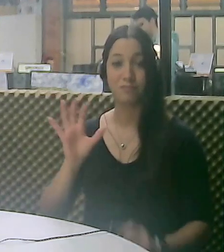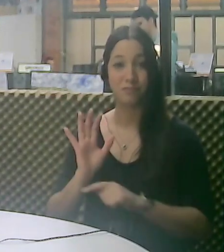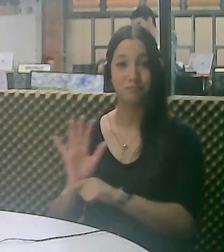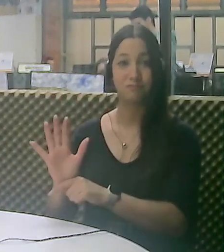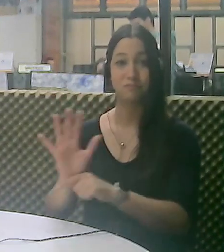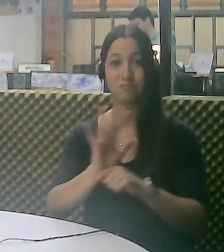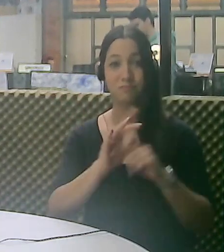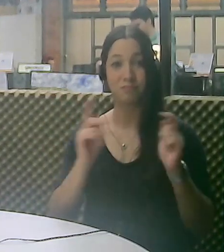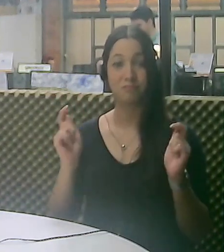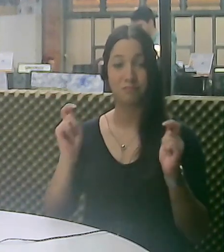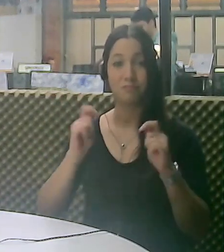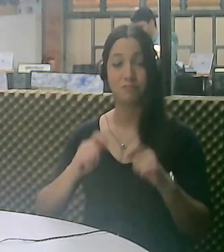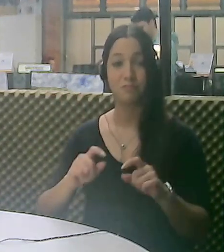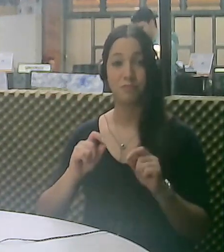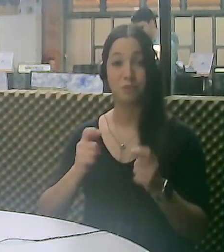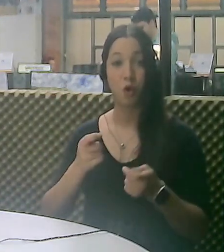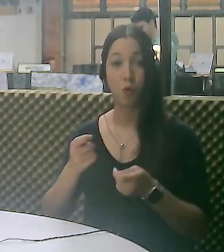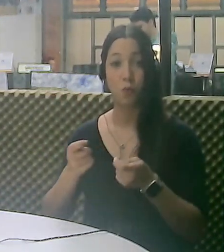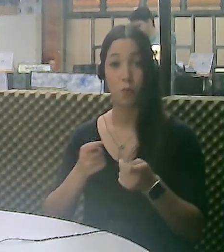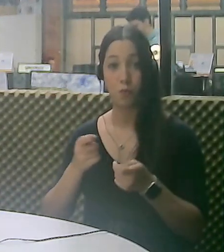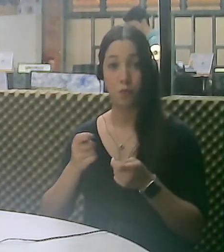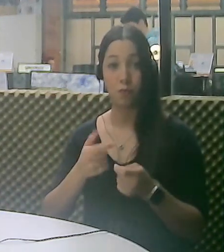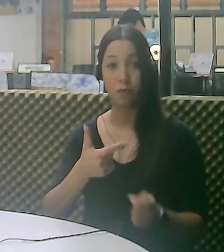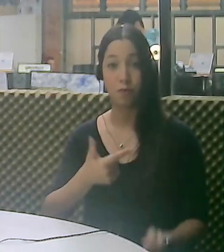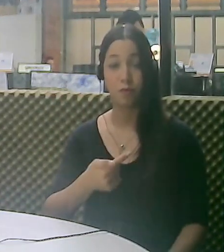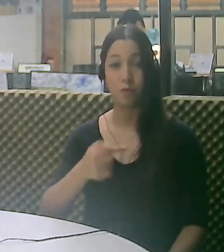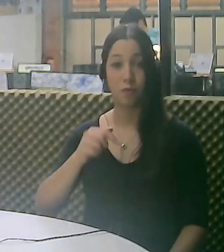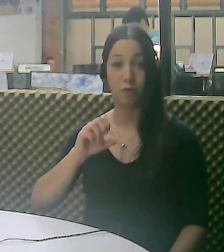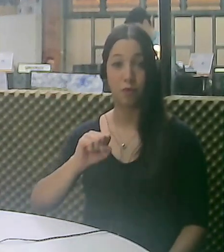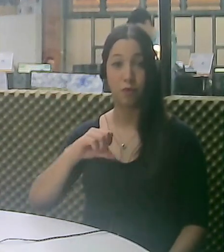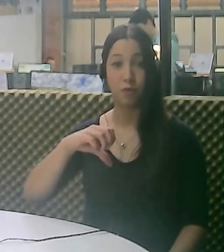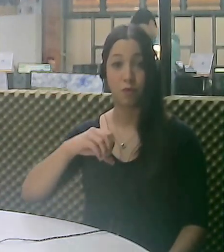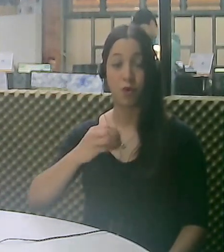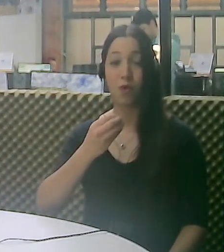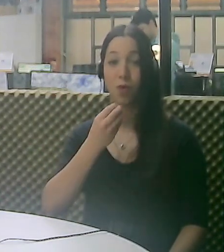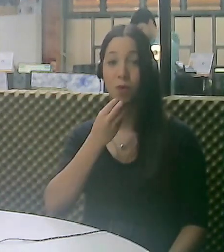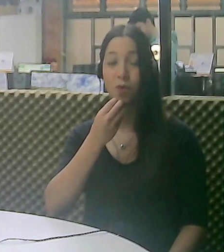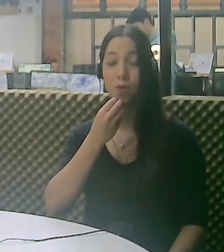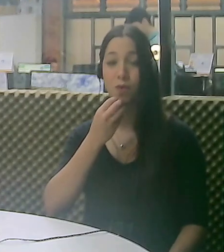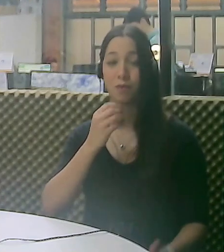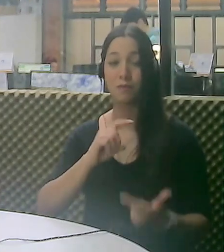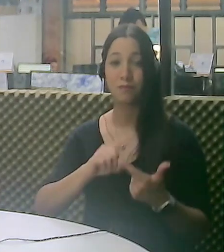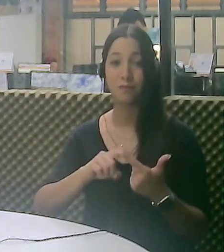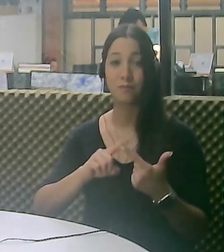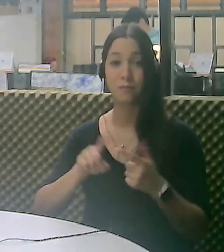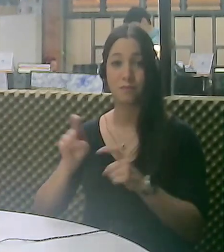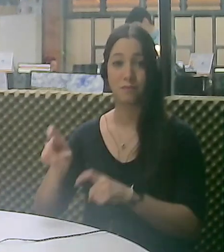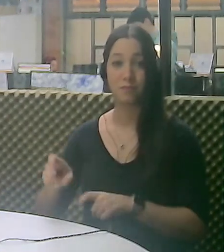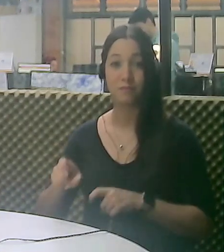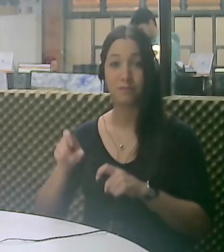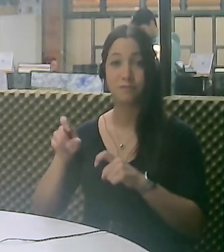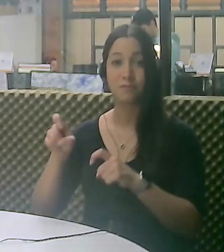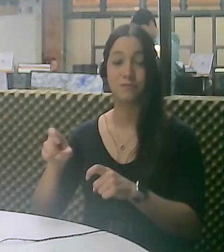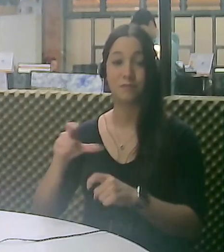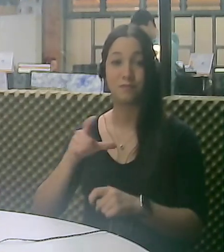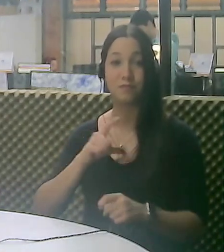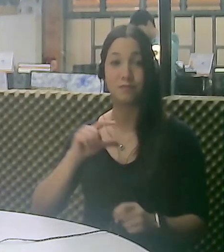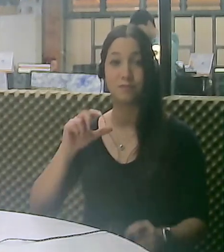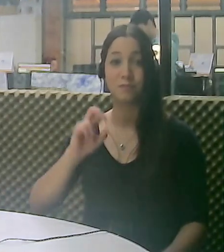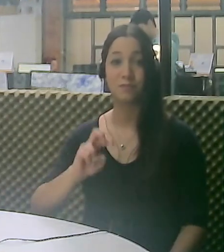importante resultado foram comércio, com 789 oportunidades, seguido por agropecuária, que